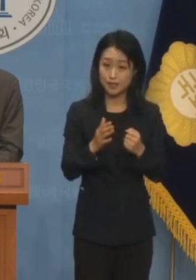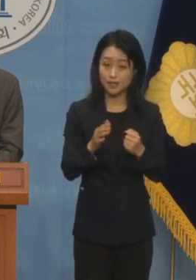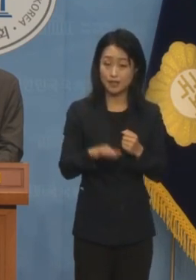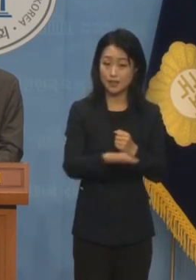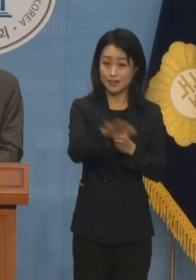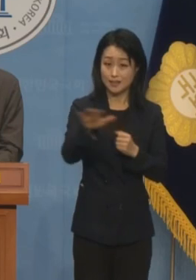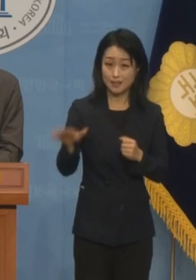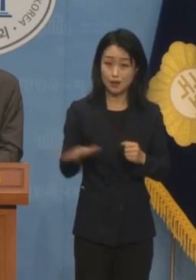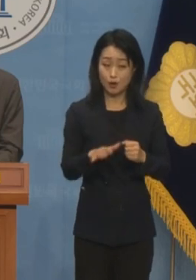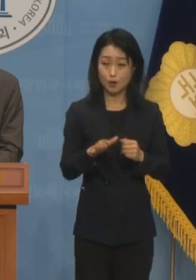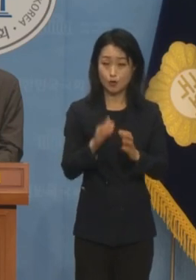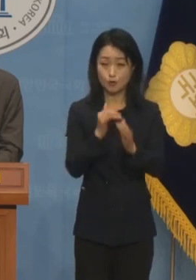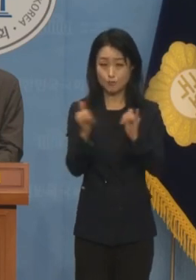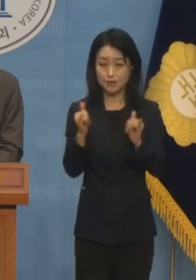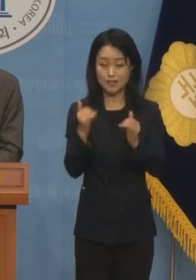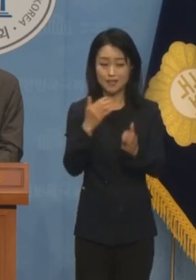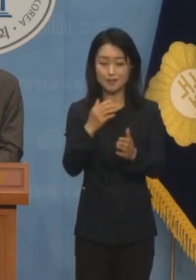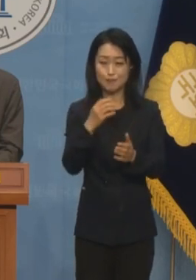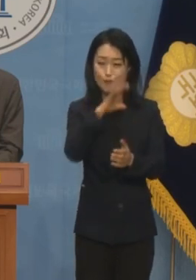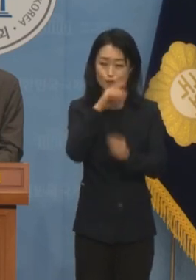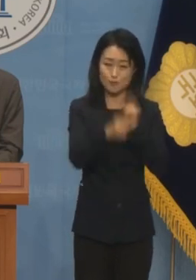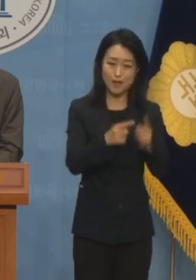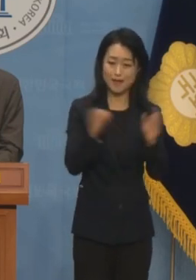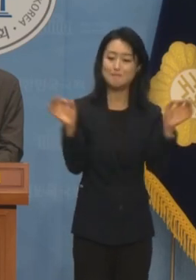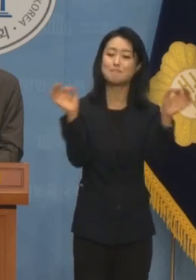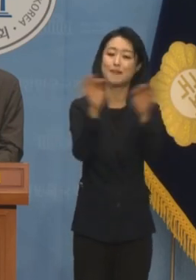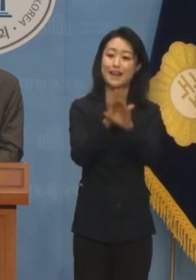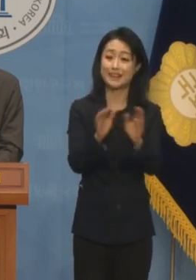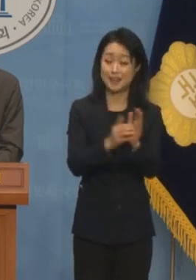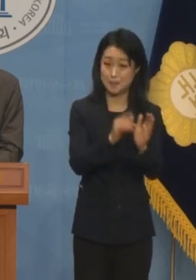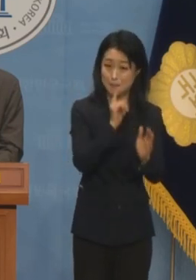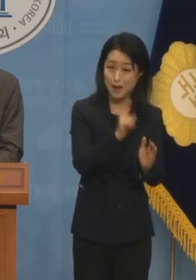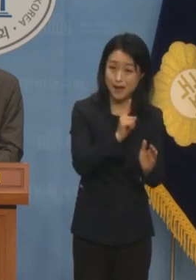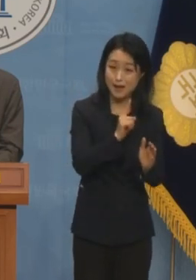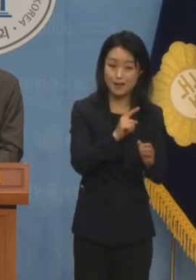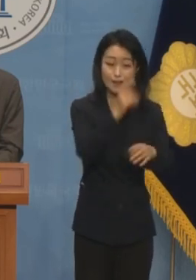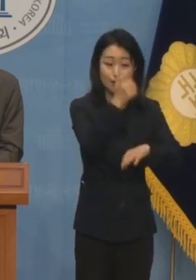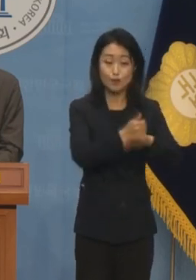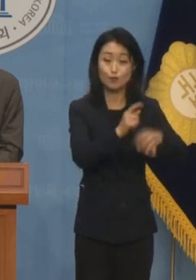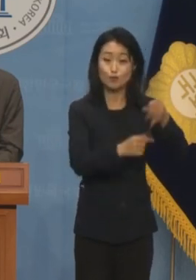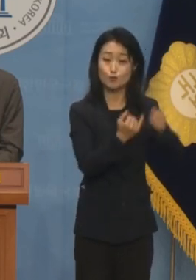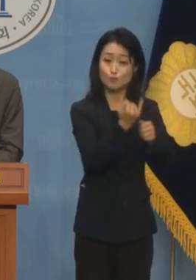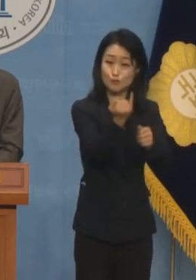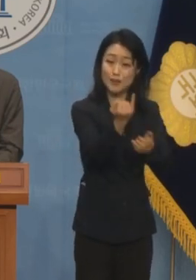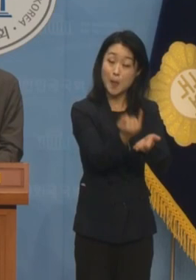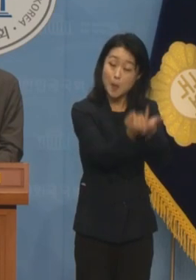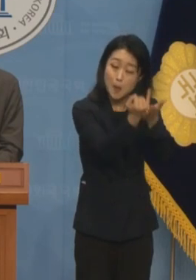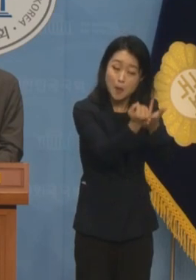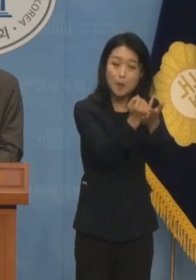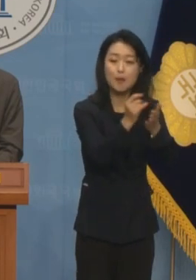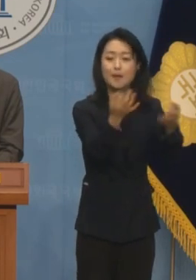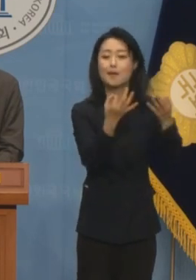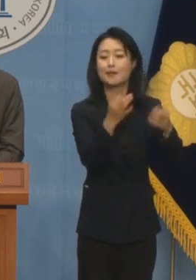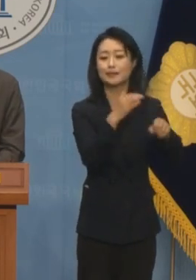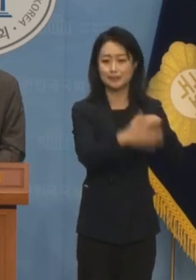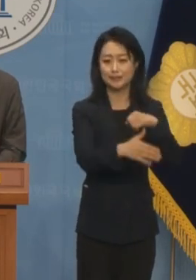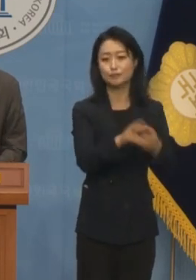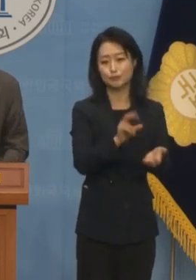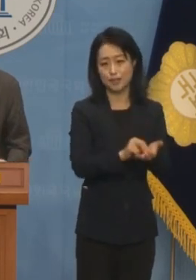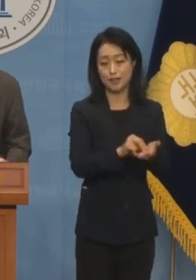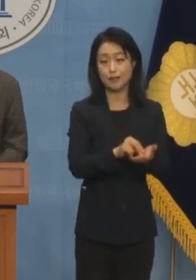자체를 닫은 셈인데 이를 굳이 포장하다 김건희 여사 띄우기까지 가버린 것은 아닌가 의심됩니다.